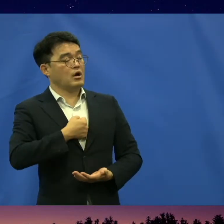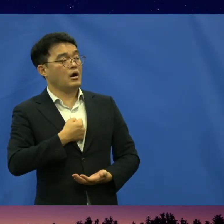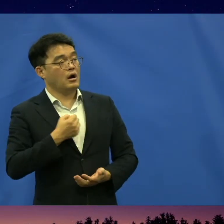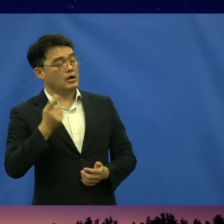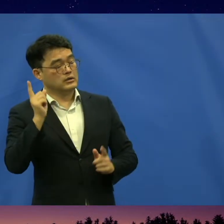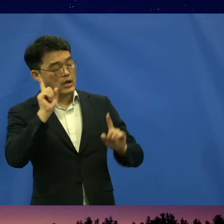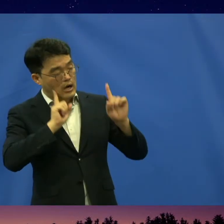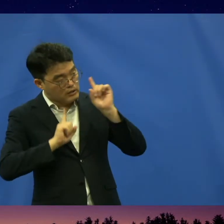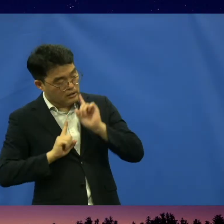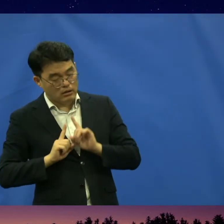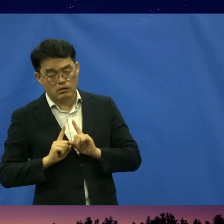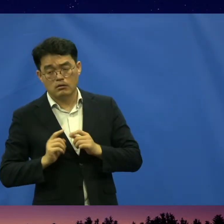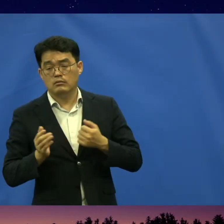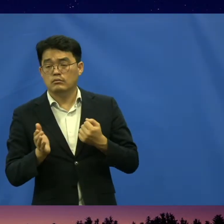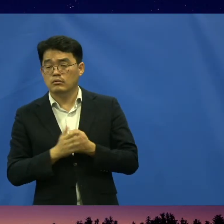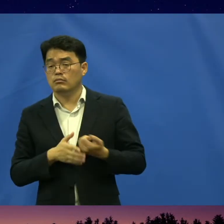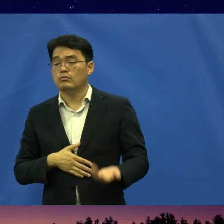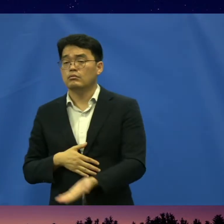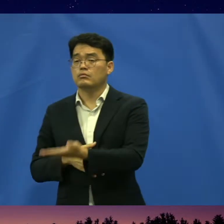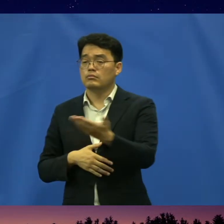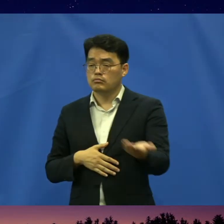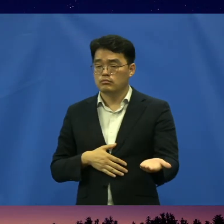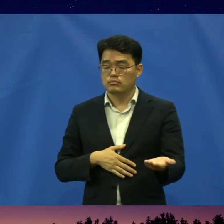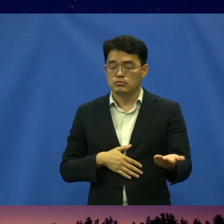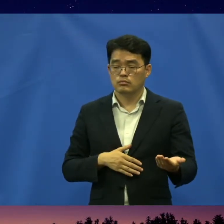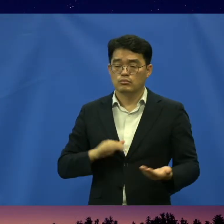그래서 악플 때문에 목숨을 끊잖아요. 여러분.